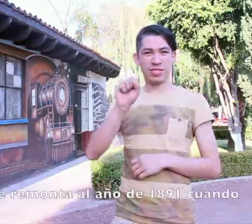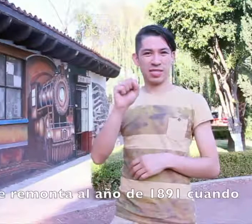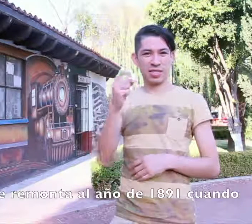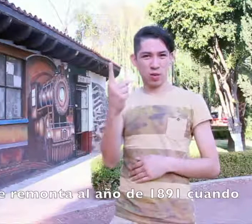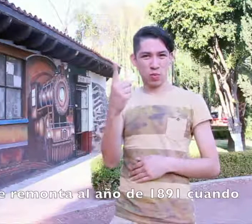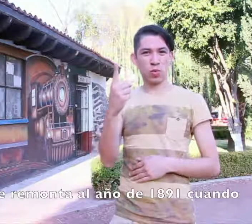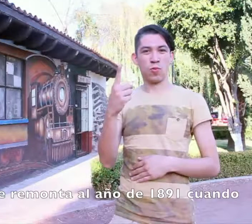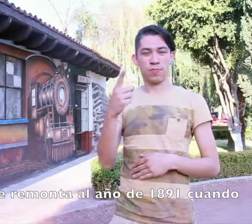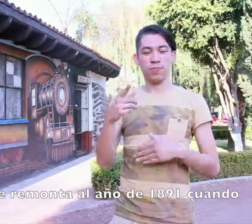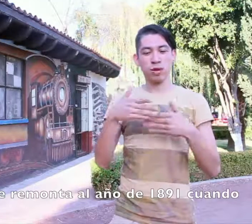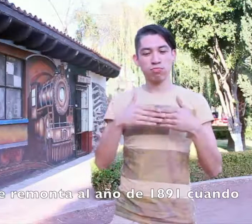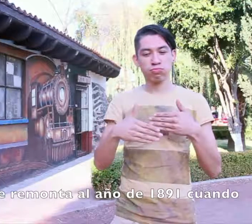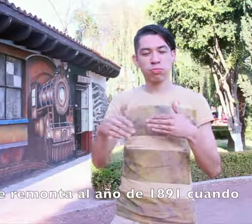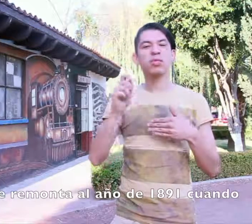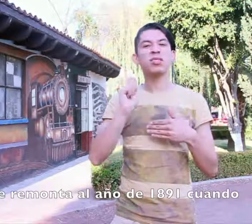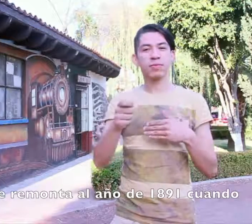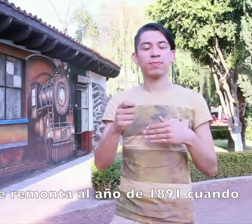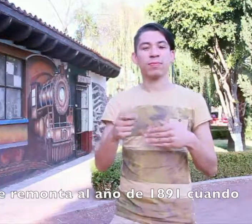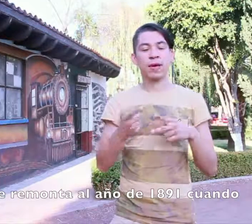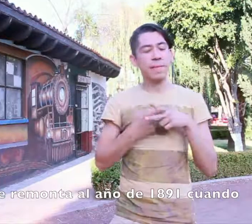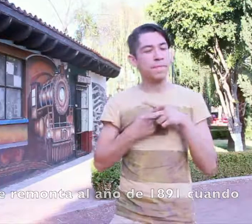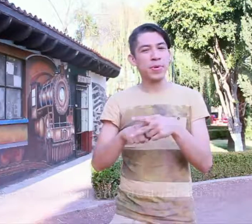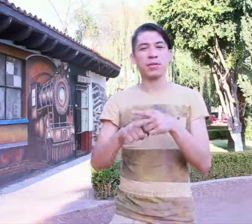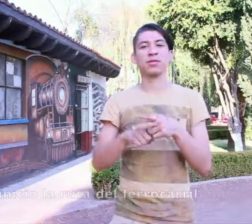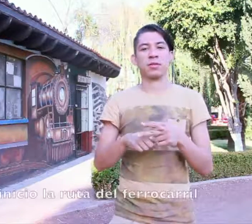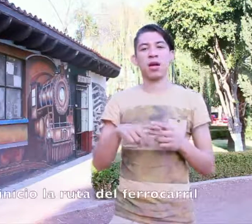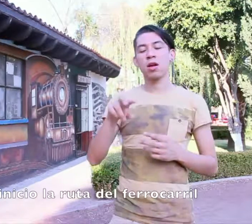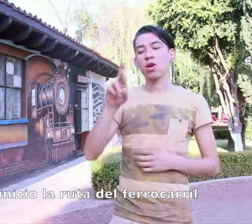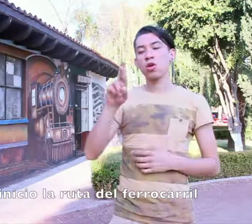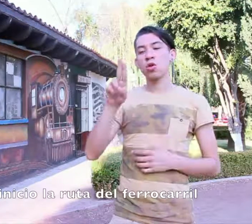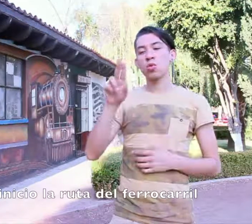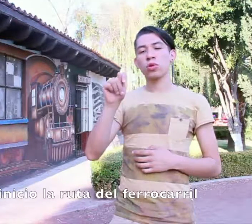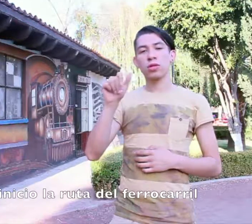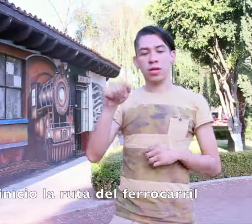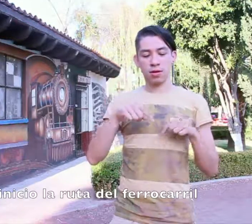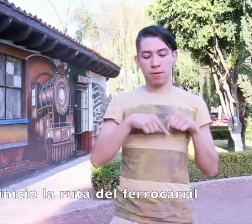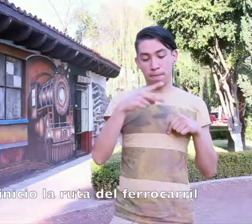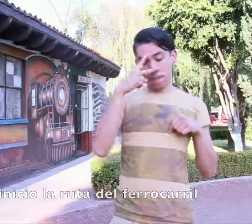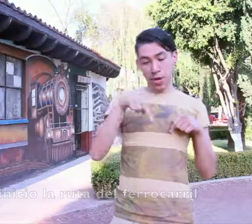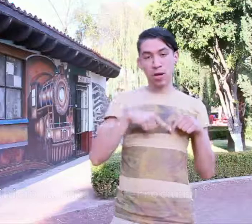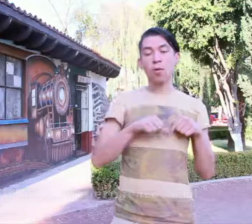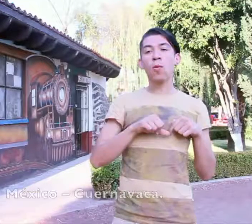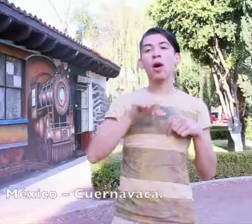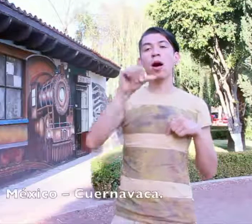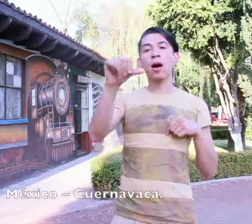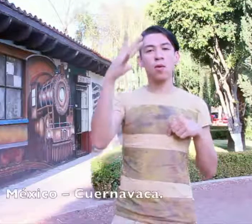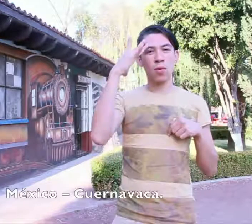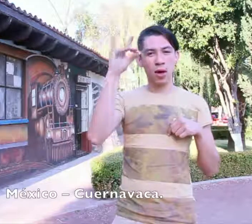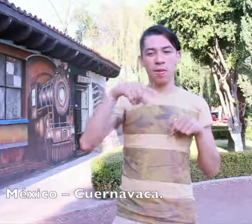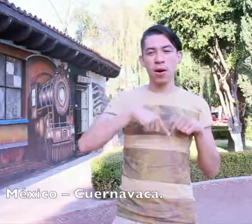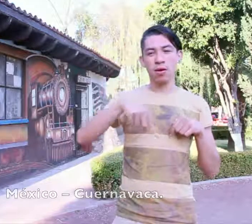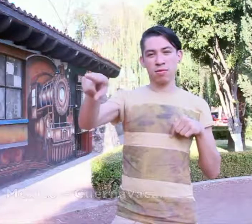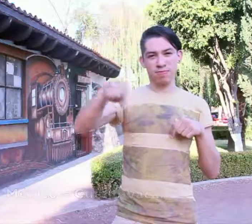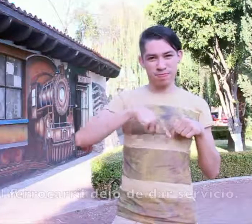historia se remonta al año de 1891, cuando dio inicio la ruta del ferrocarril